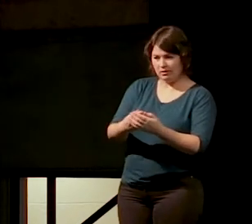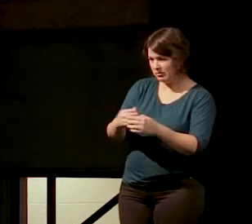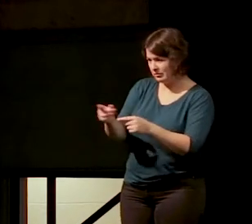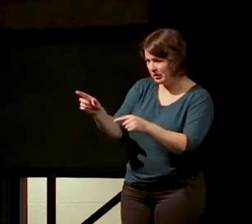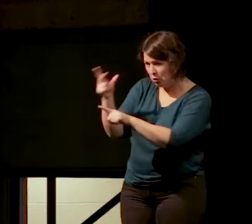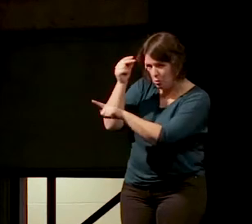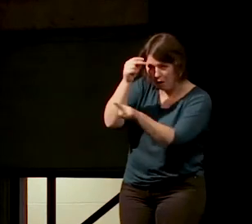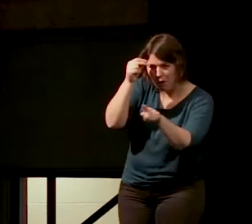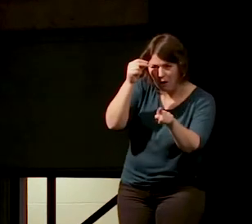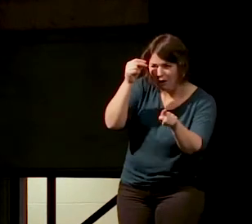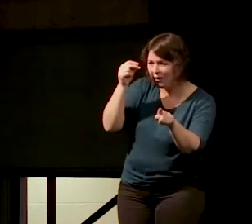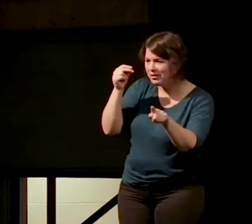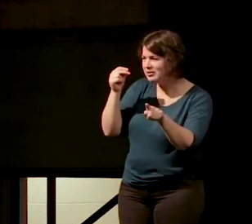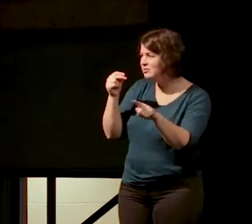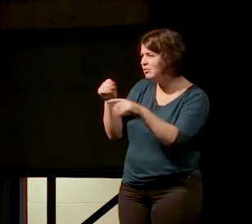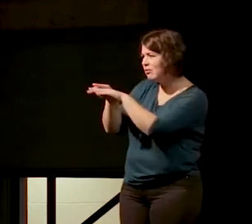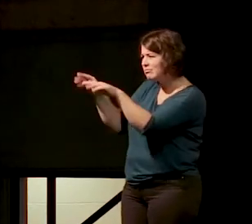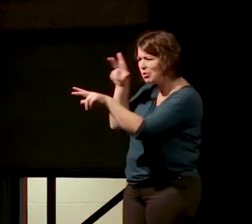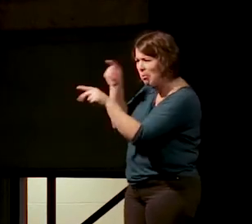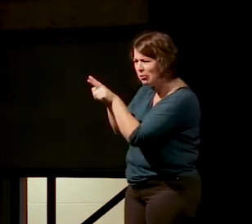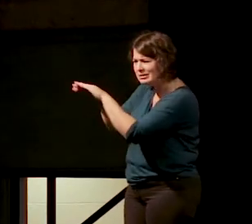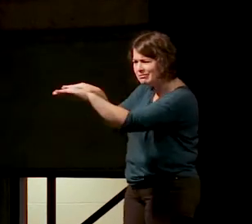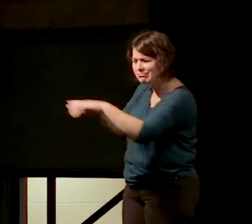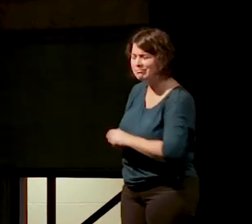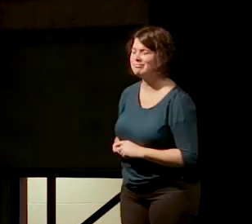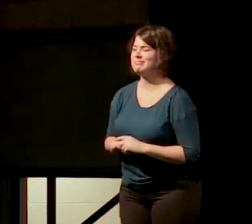comprend ce que je veux dire et à proximité du buffet aussi.